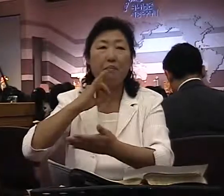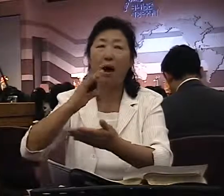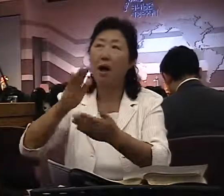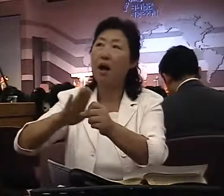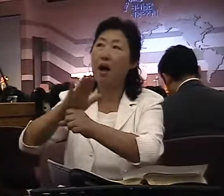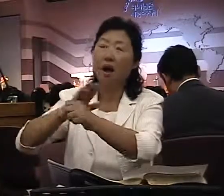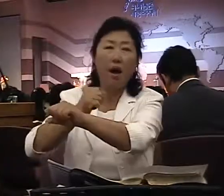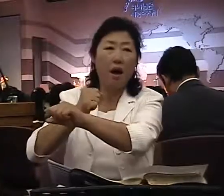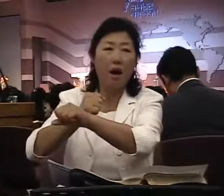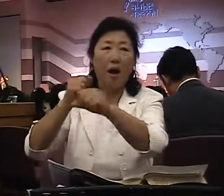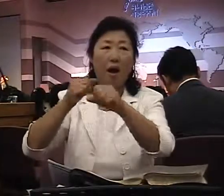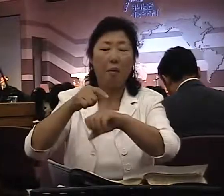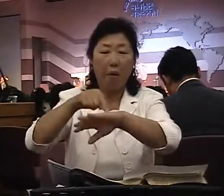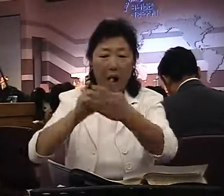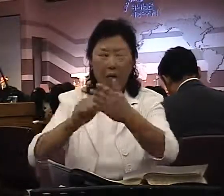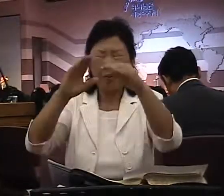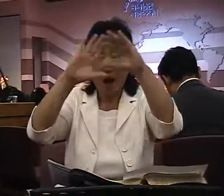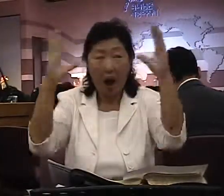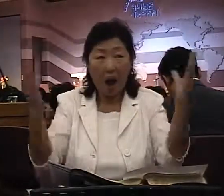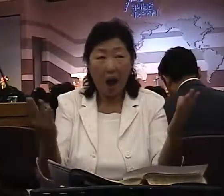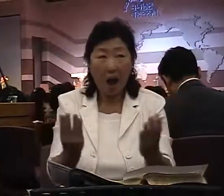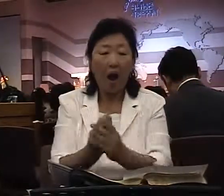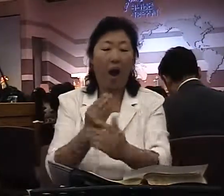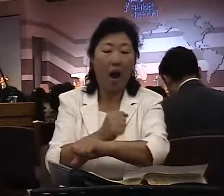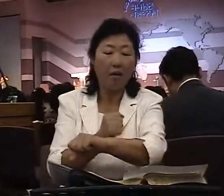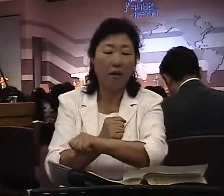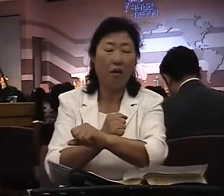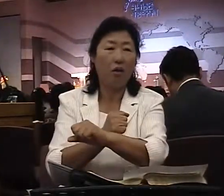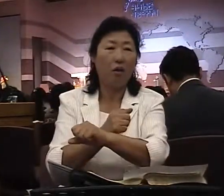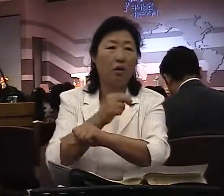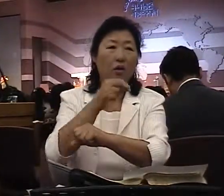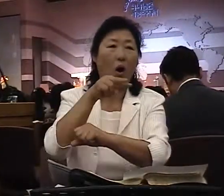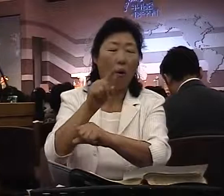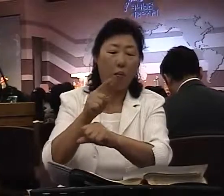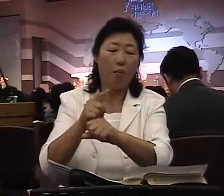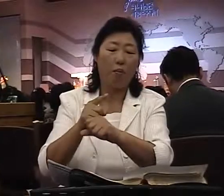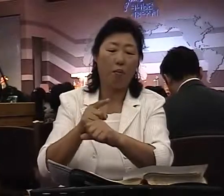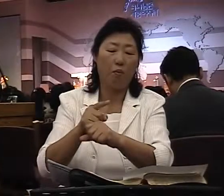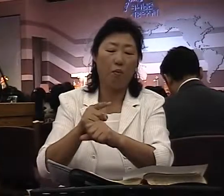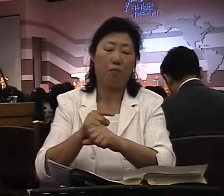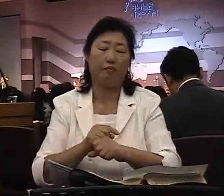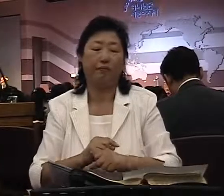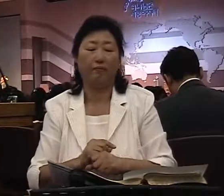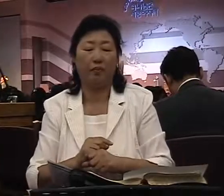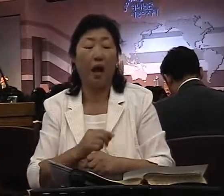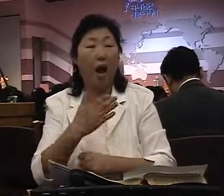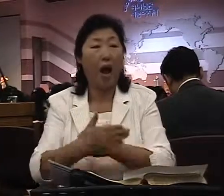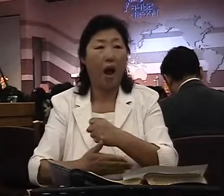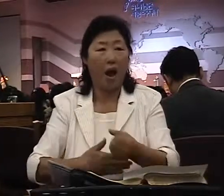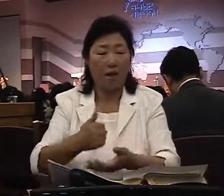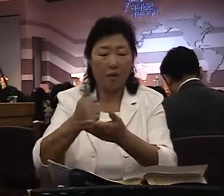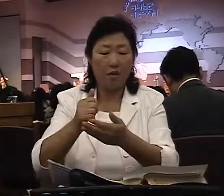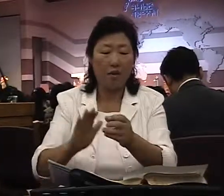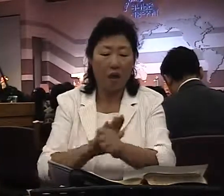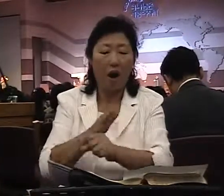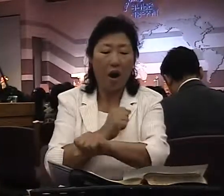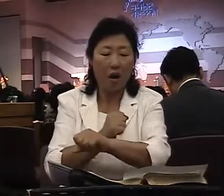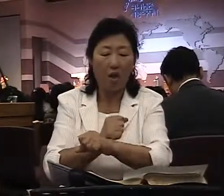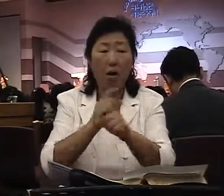내 마음을 다하여서 with all my heart 하나님을 사랑하라고 말씀하십니다. 두